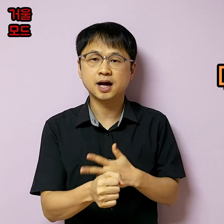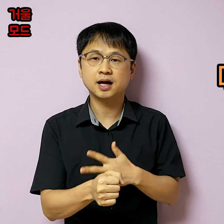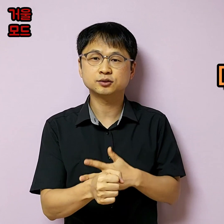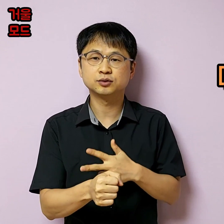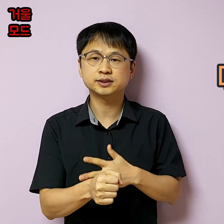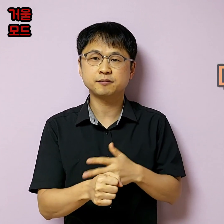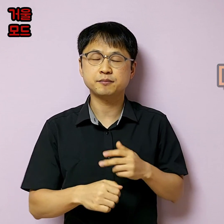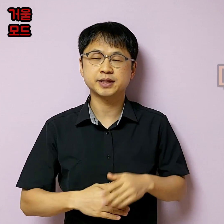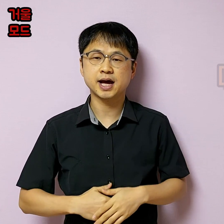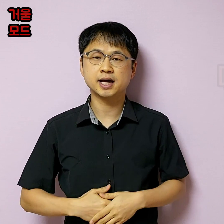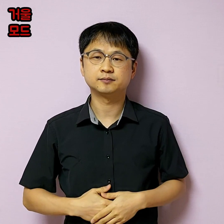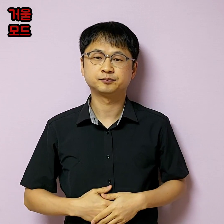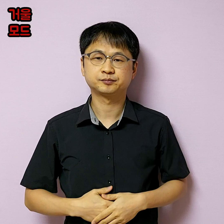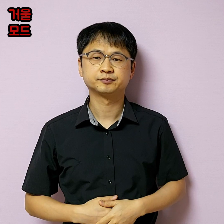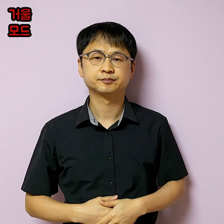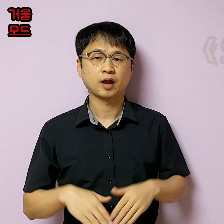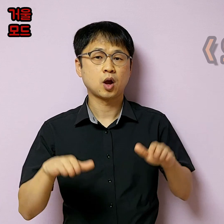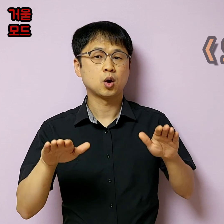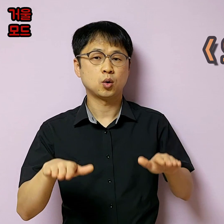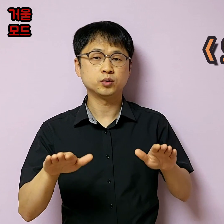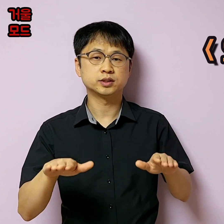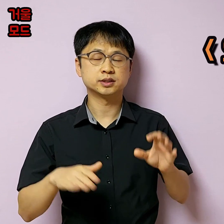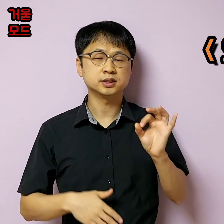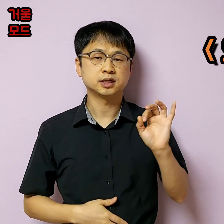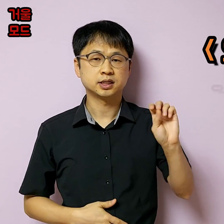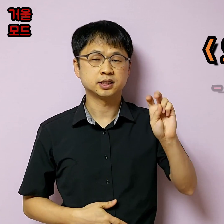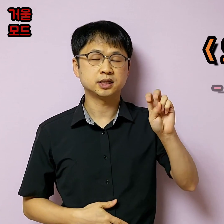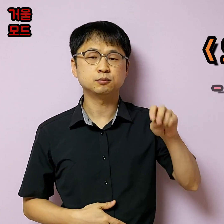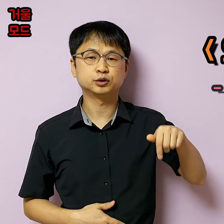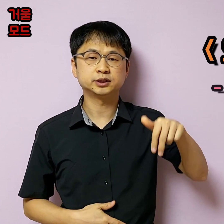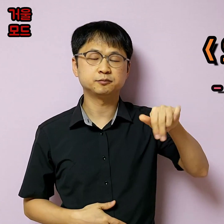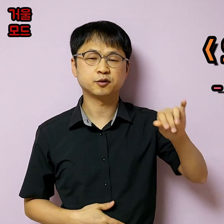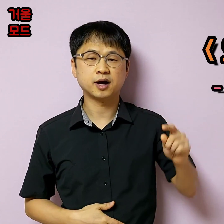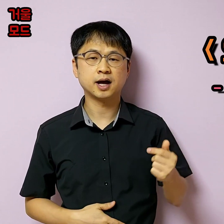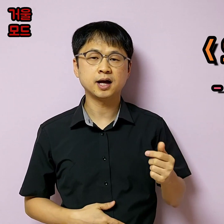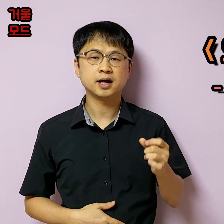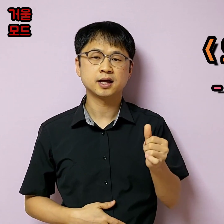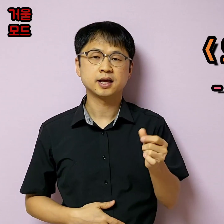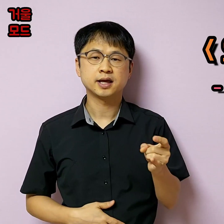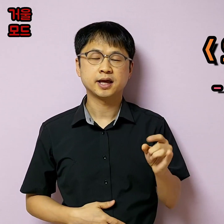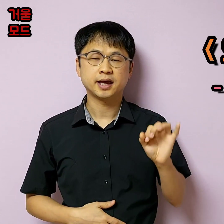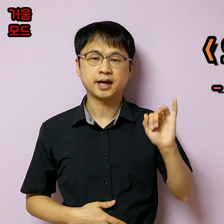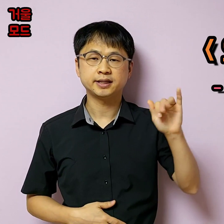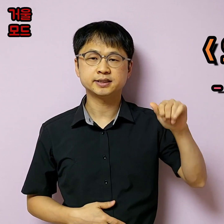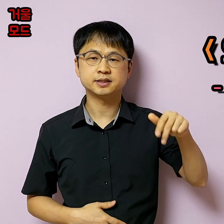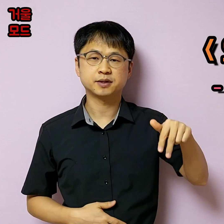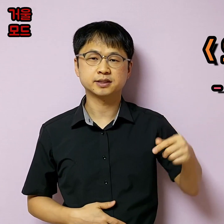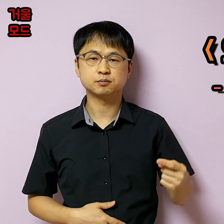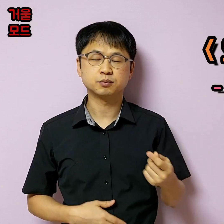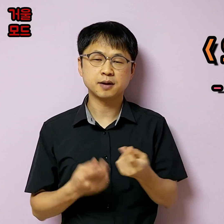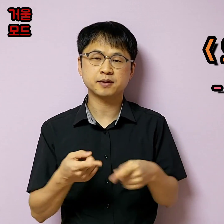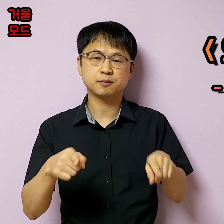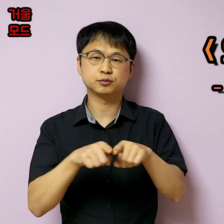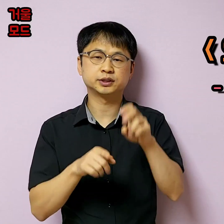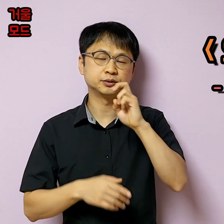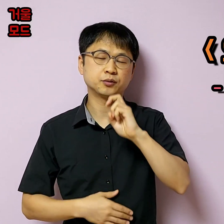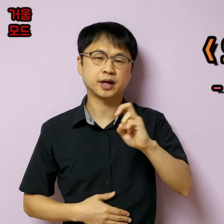안녕하십니까, 준원쌤입니다. 오늘은 이무진님과 헤이즈님께서 함께 부르신